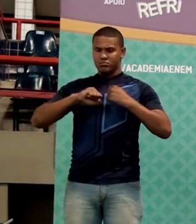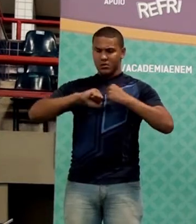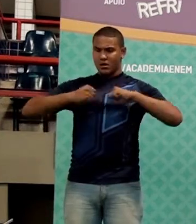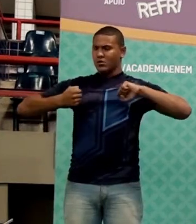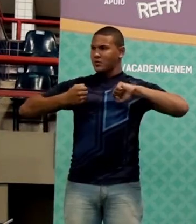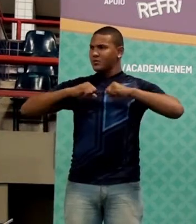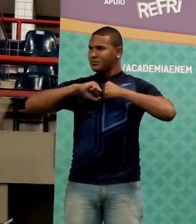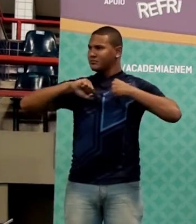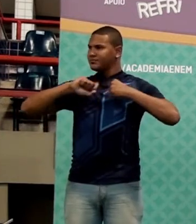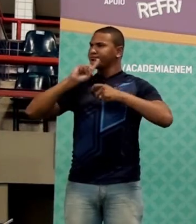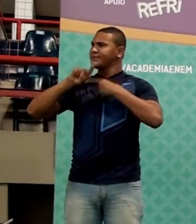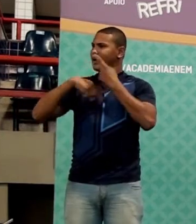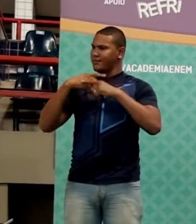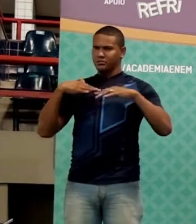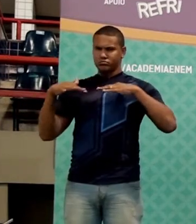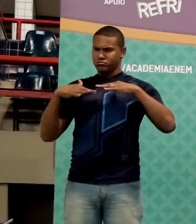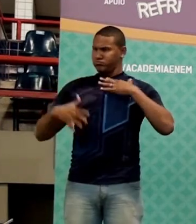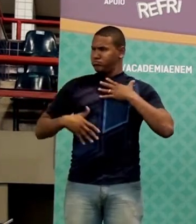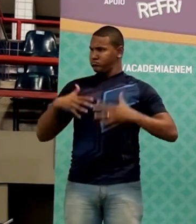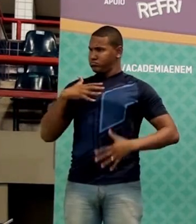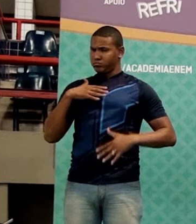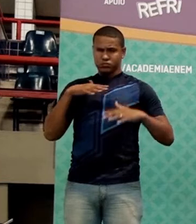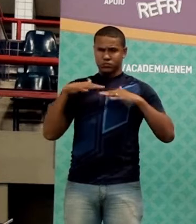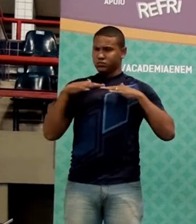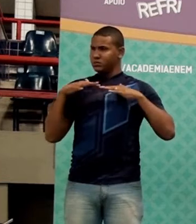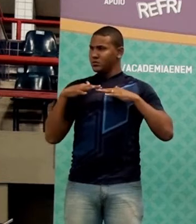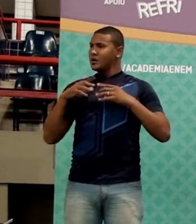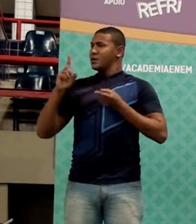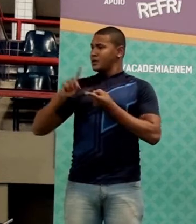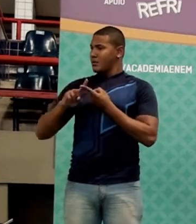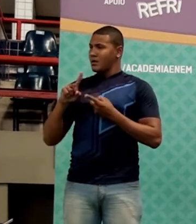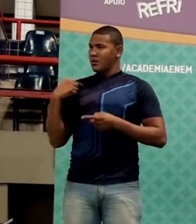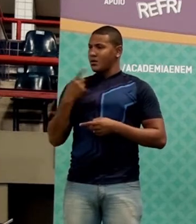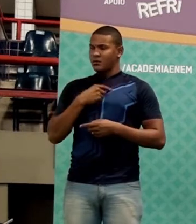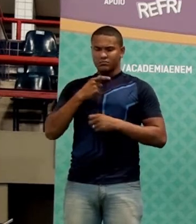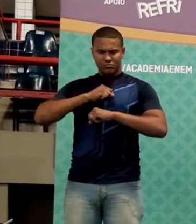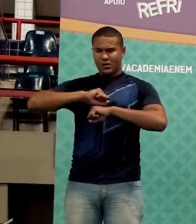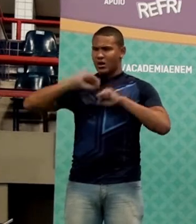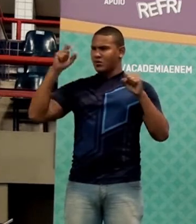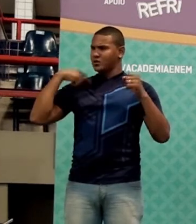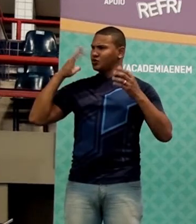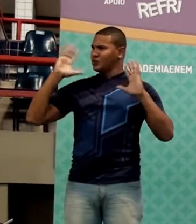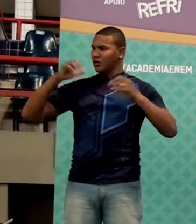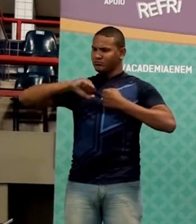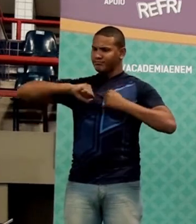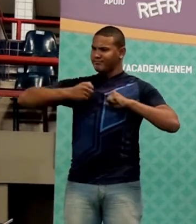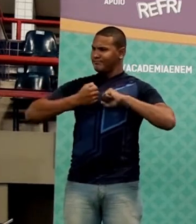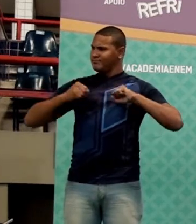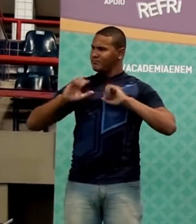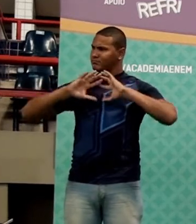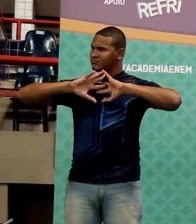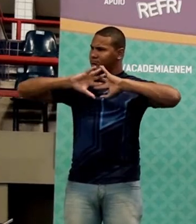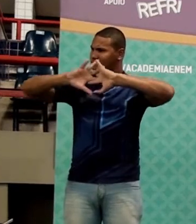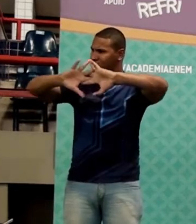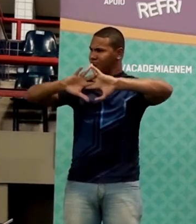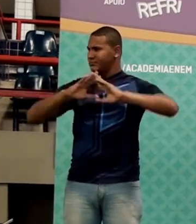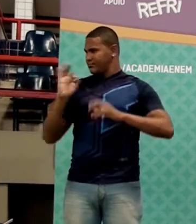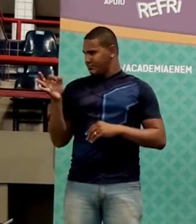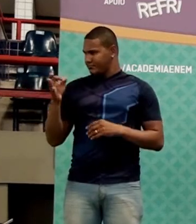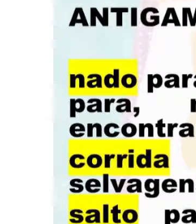um aquecimento. A gente, quando acorda, já vai se espreguiçando, porque é uma necessidade natural. A